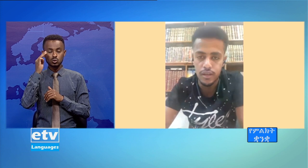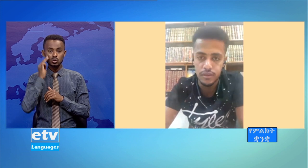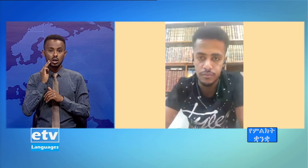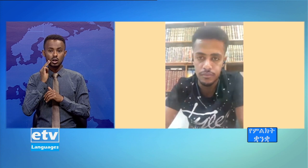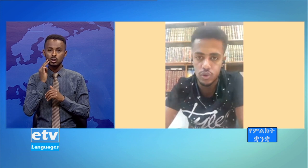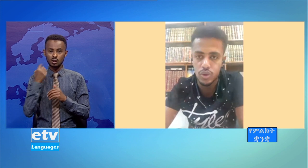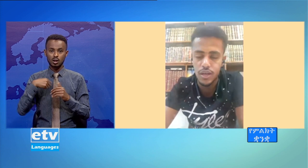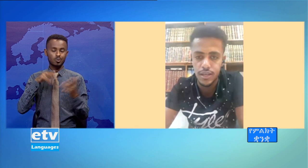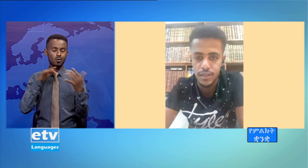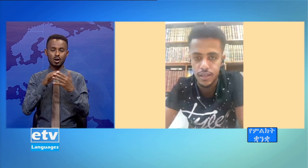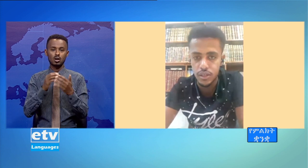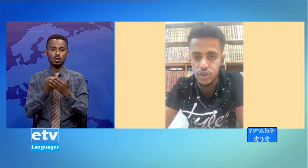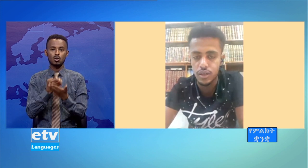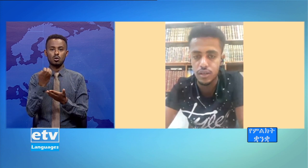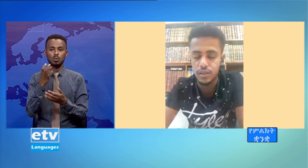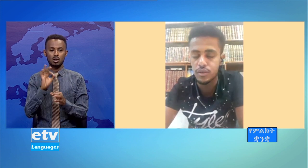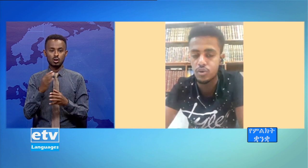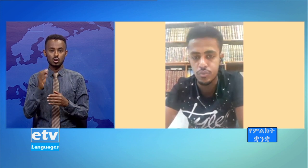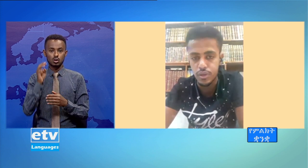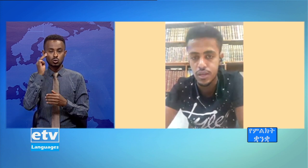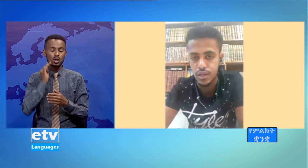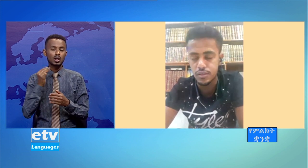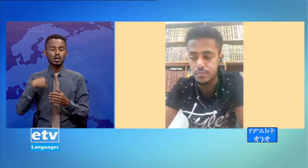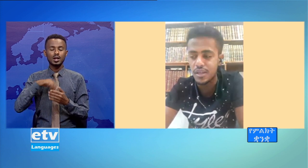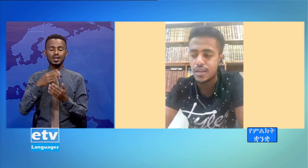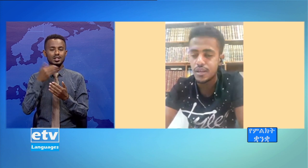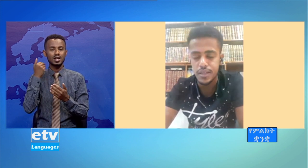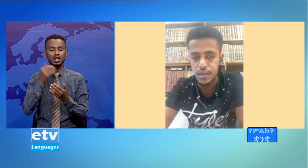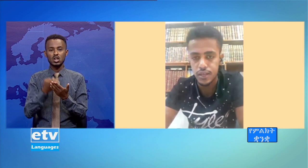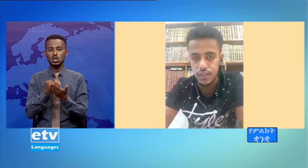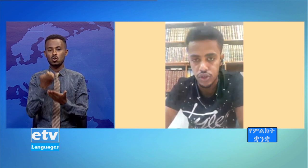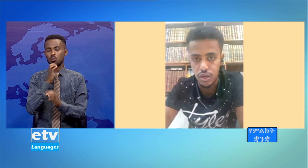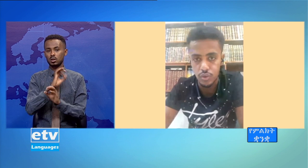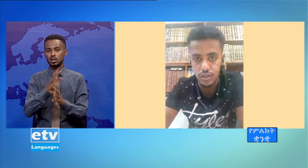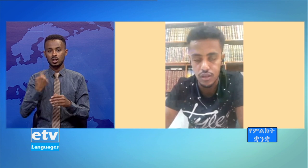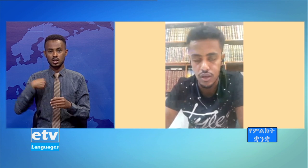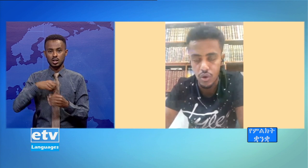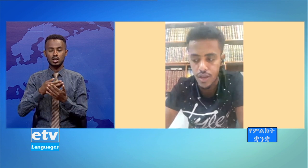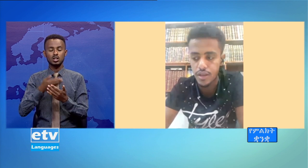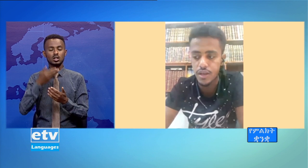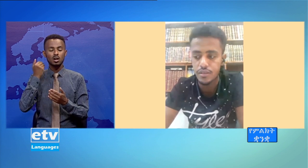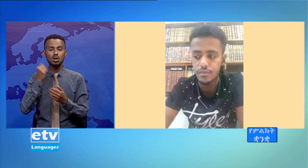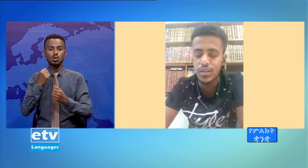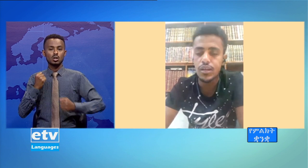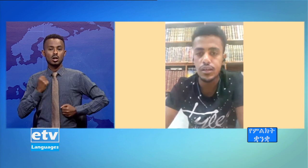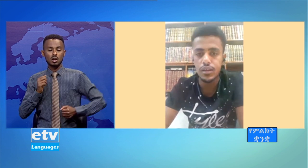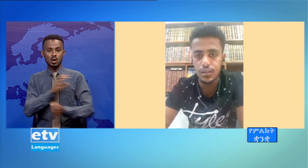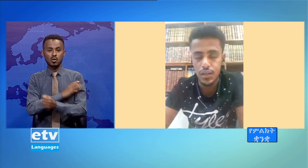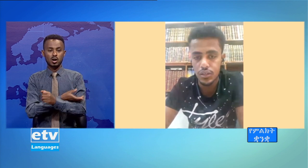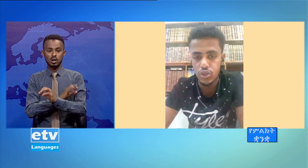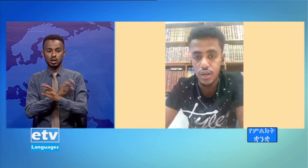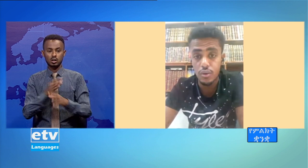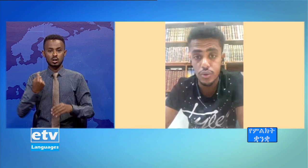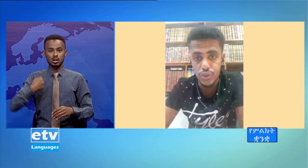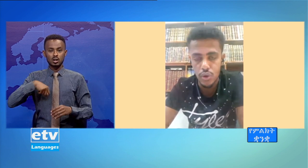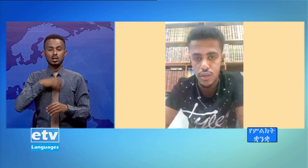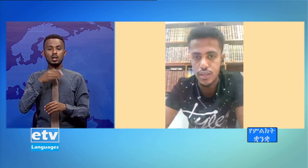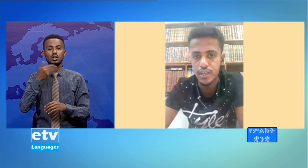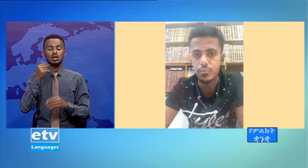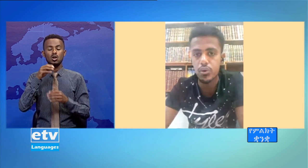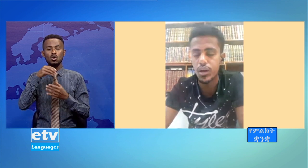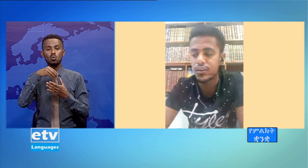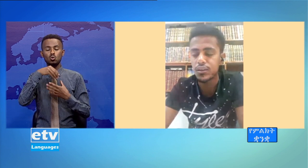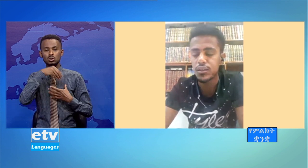ኢኮኖሚ የላትም። ሱዳን ከኛ የተሻለ ኢኮኖሚ የላትም። ከኛ የተሻለ ወታደራዊ ኃይል የላትም። ከኛ የተሻለ